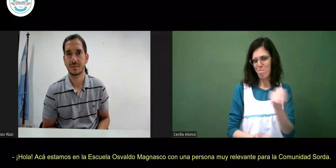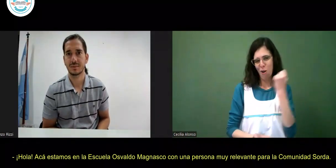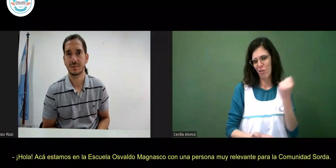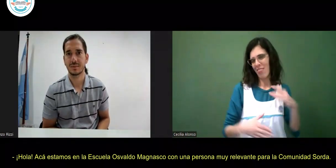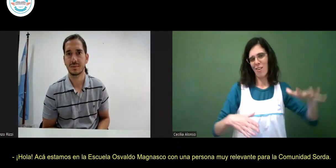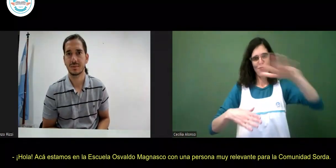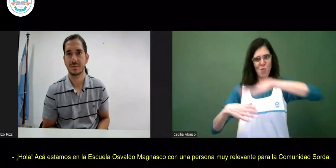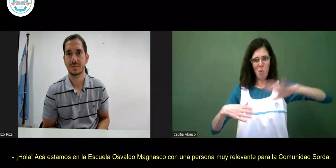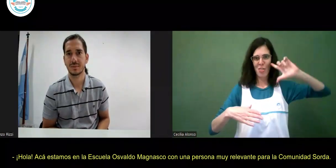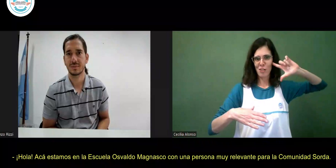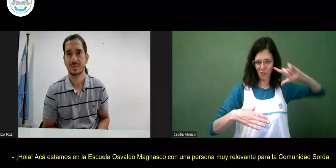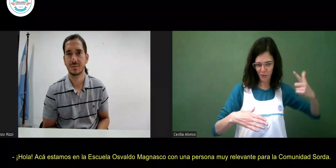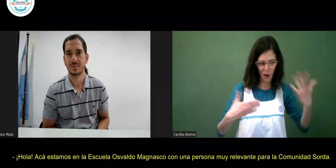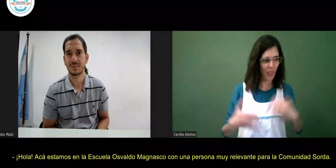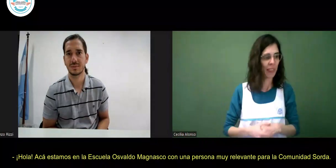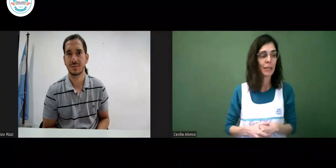comunidad sorda.